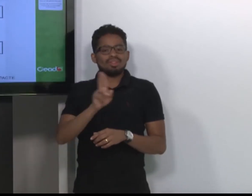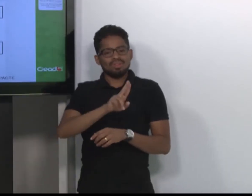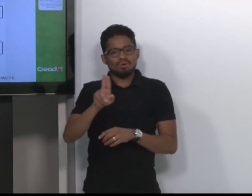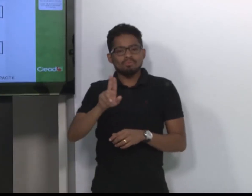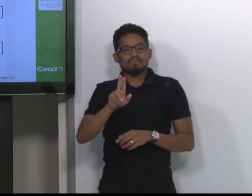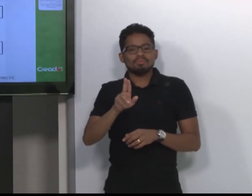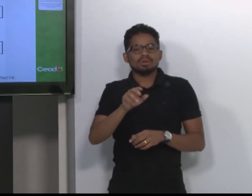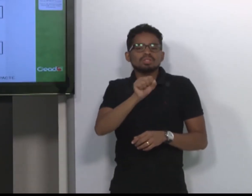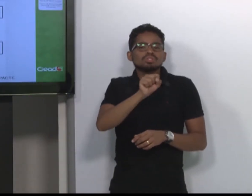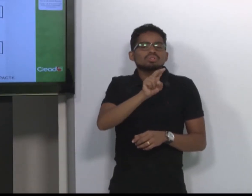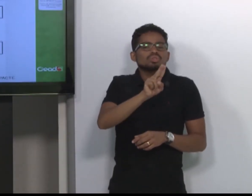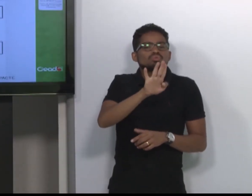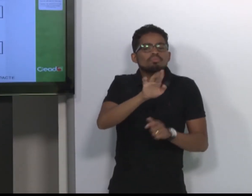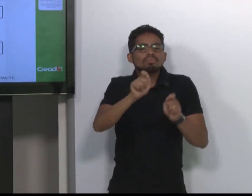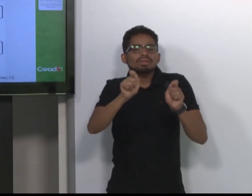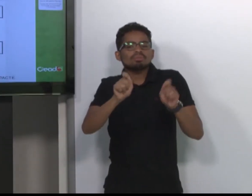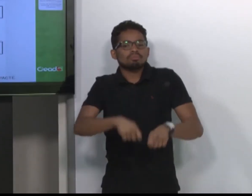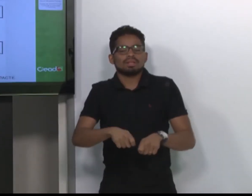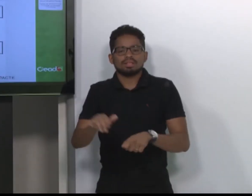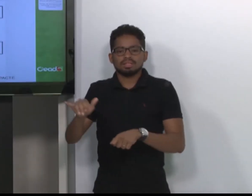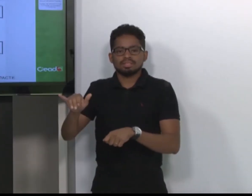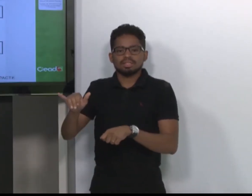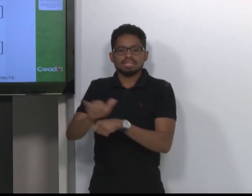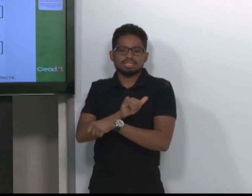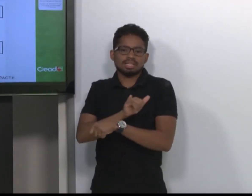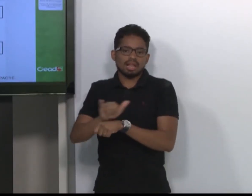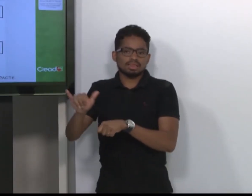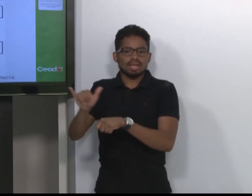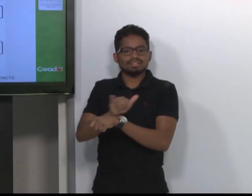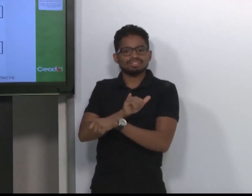Aqui eu tenho a subcompetência estratégica.